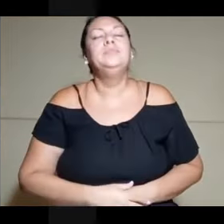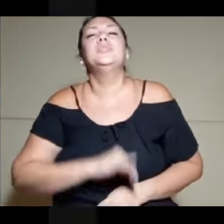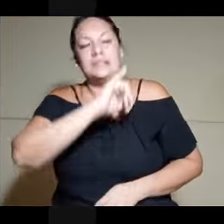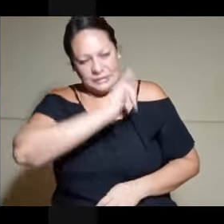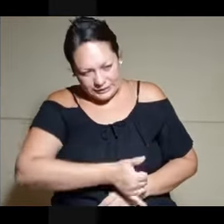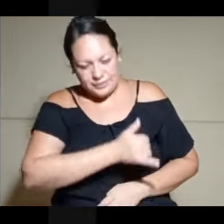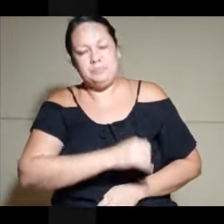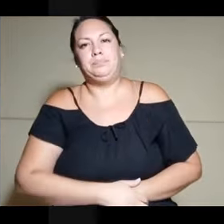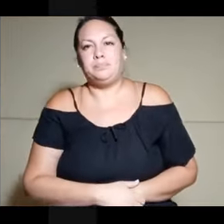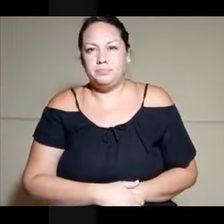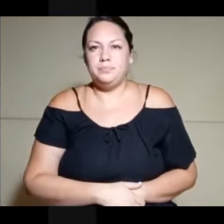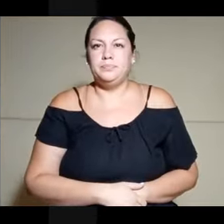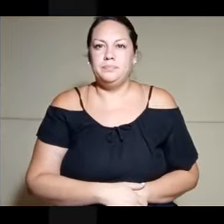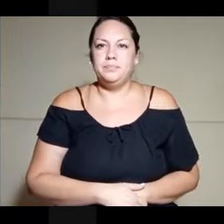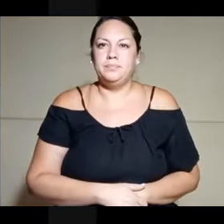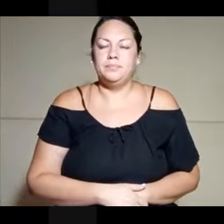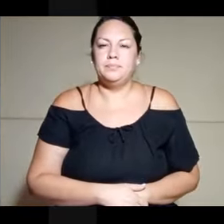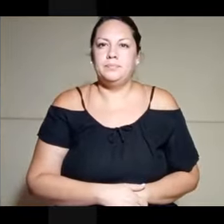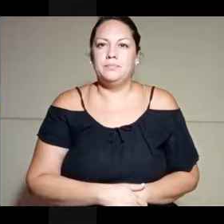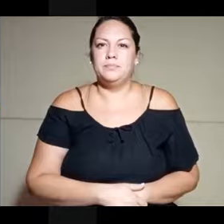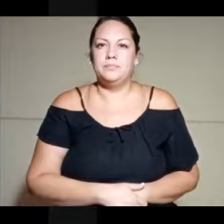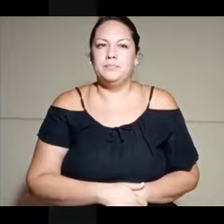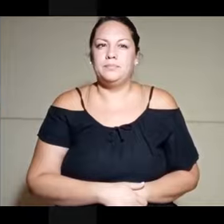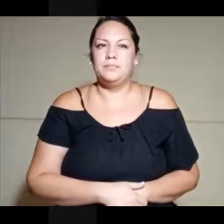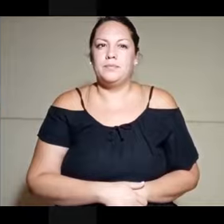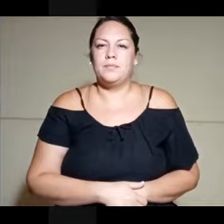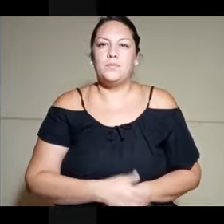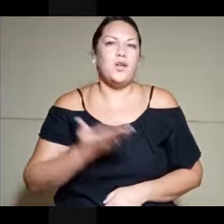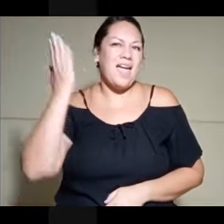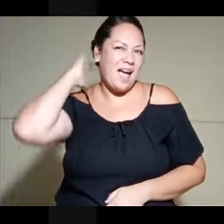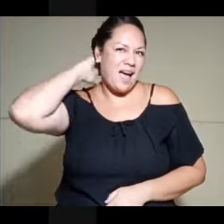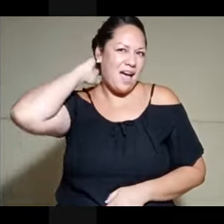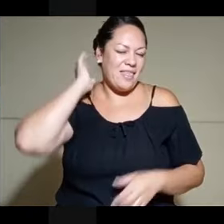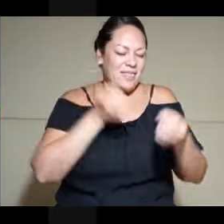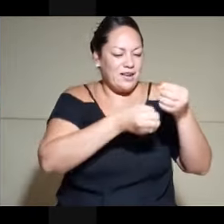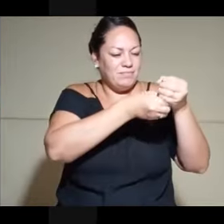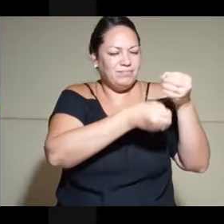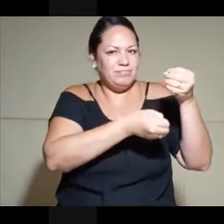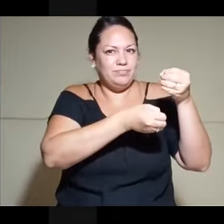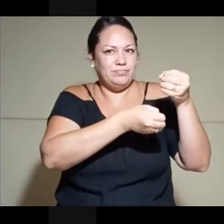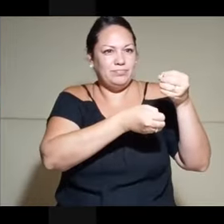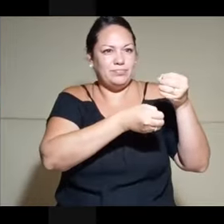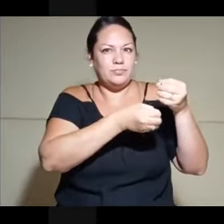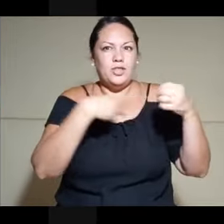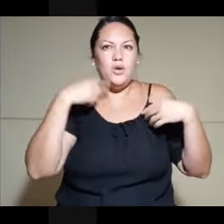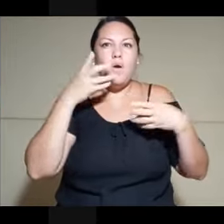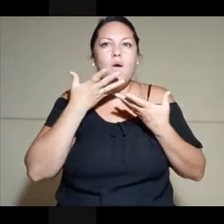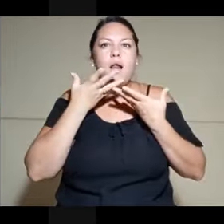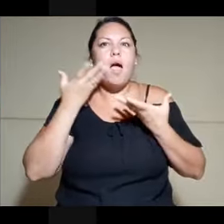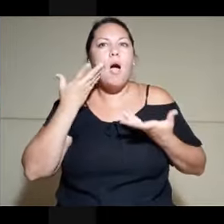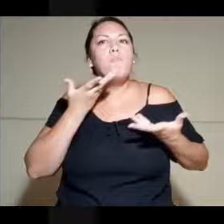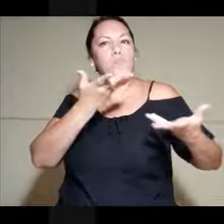También se le llama agujero foramen magno o agujero occipital, Yo tengo un cráneo, lo que pasa es que porque